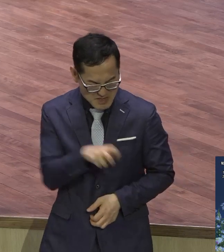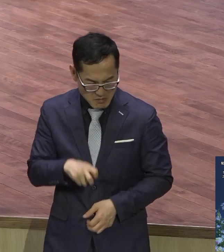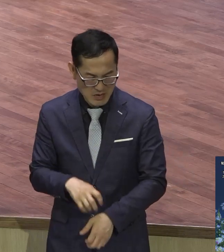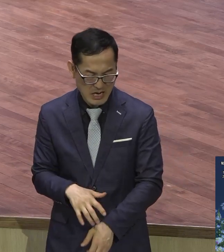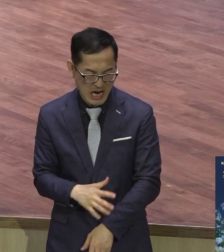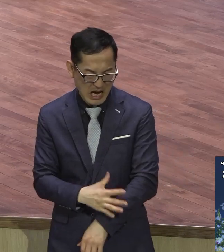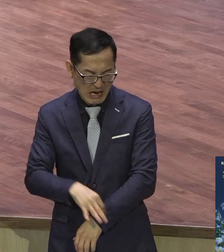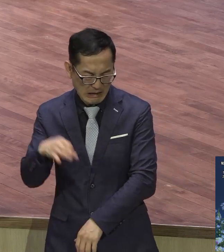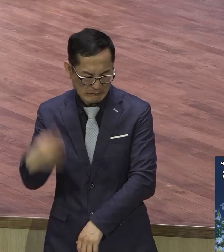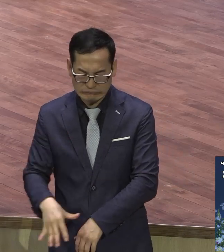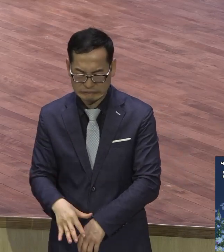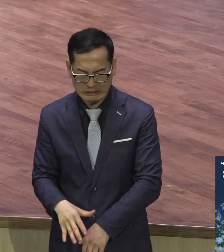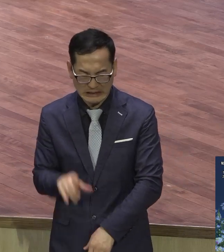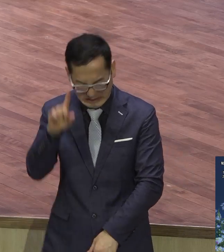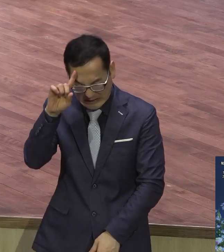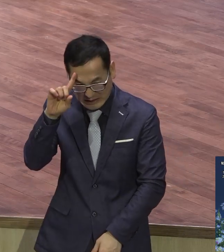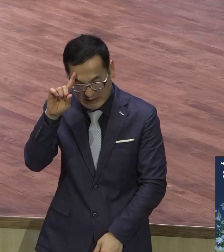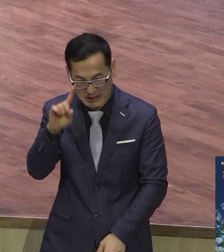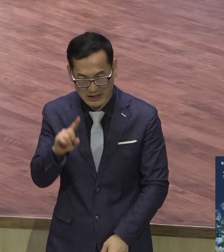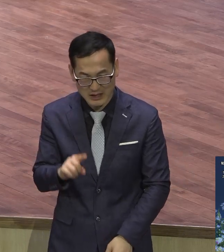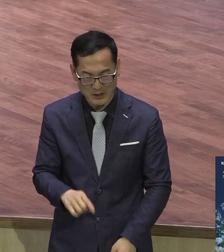귀찮아. 짜증나 쳐다보면